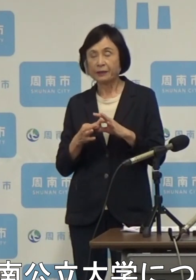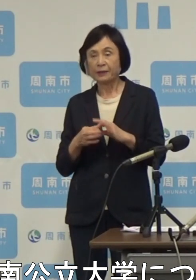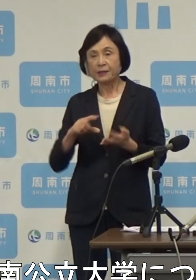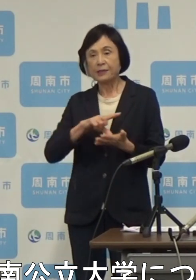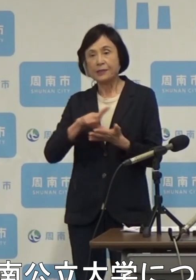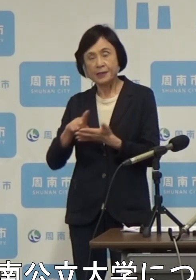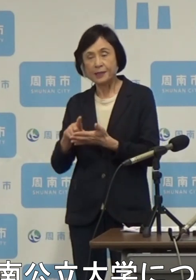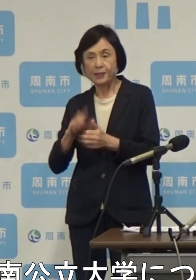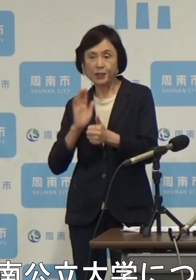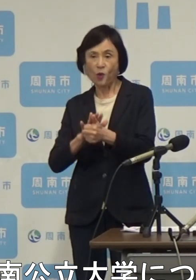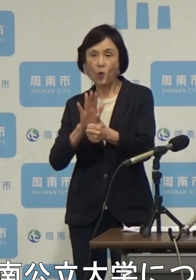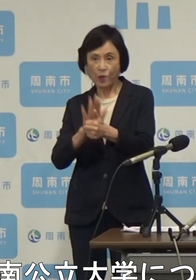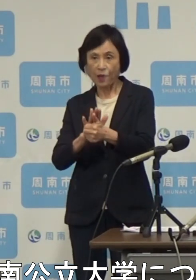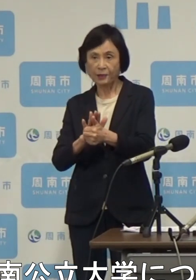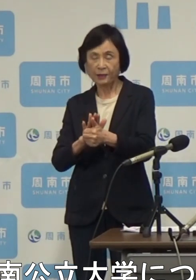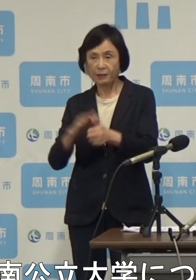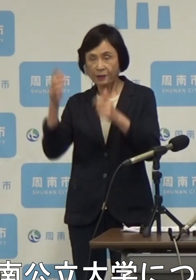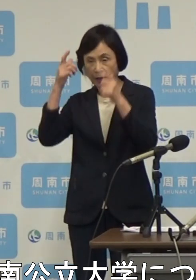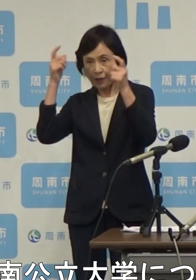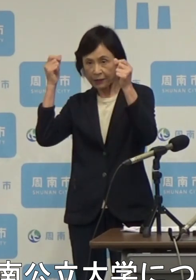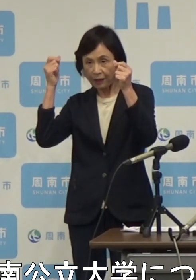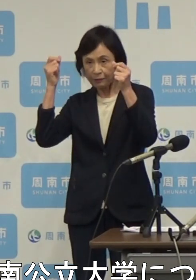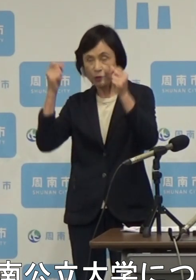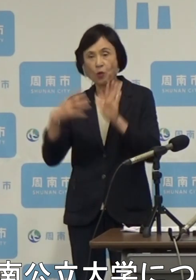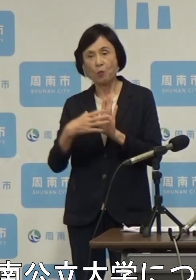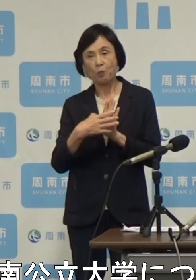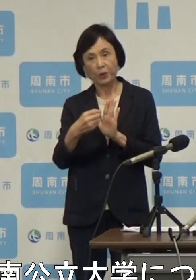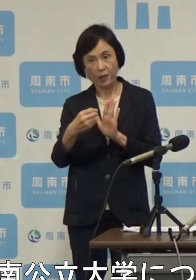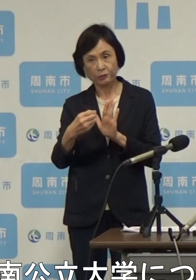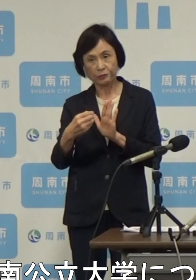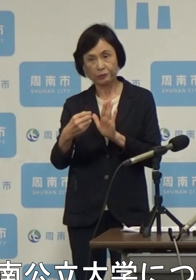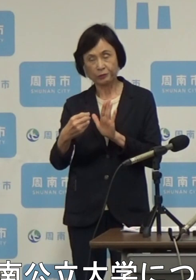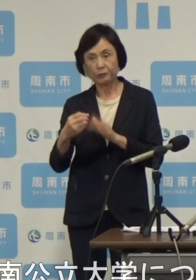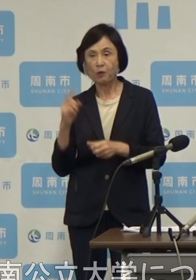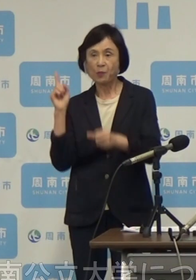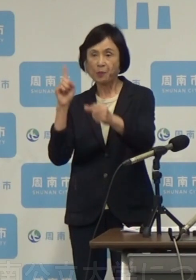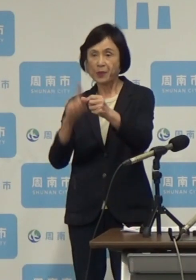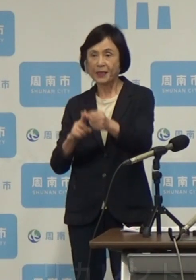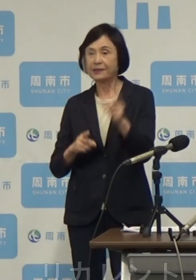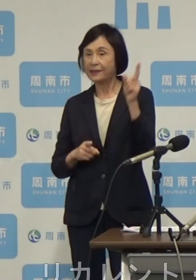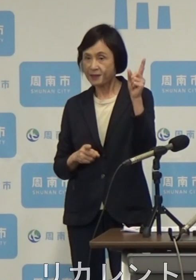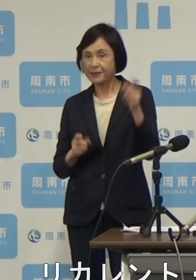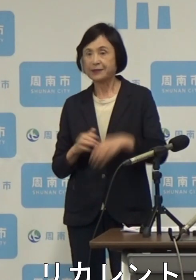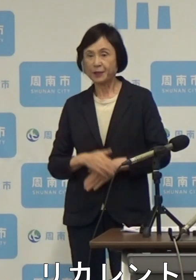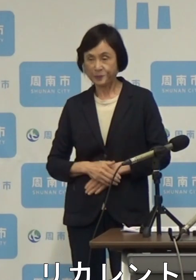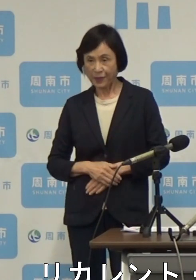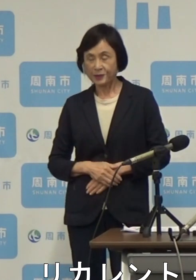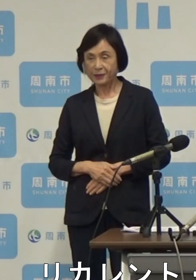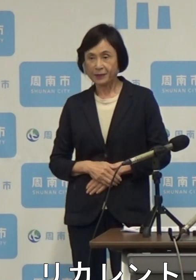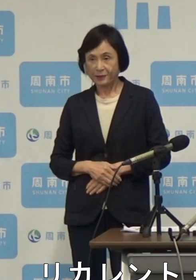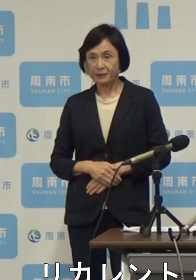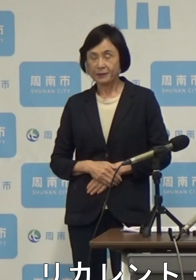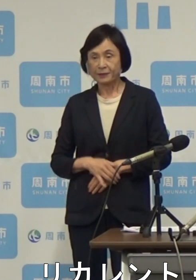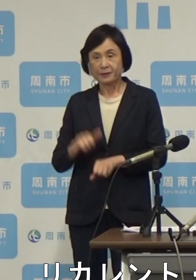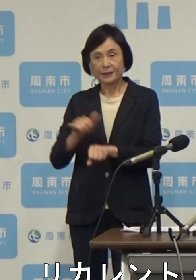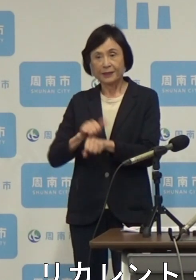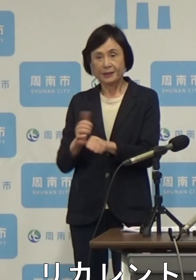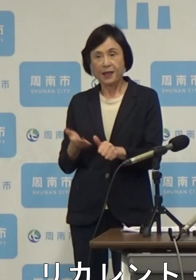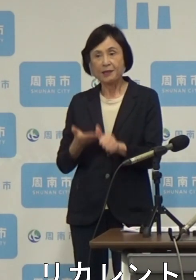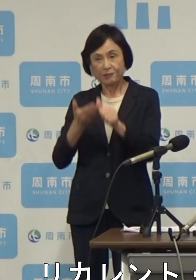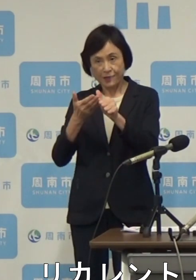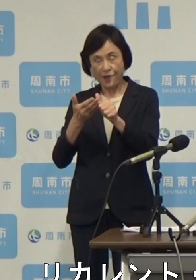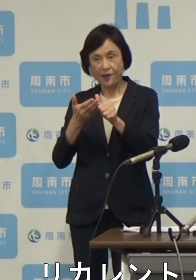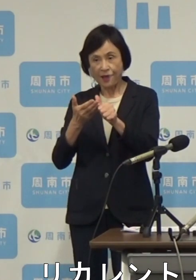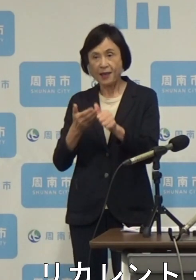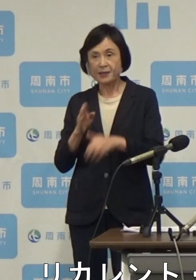地域貢献型大学のモデルとなることを目指しておられ、リカレント・リスキリング教